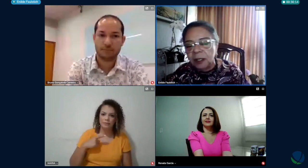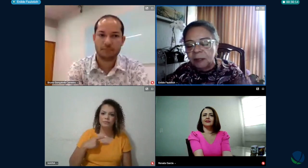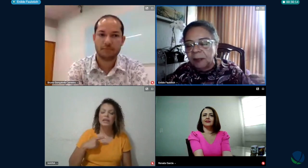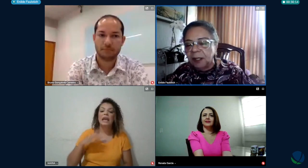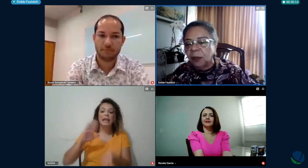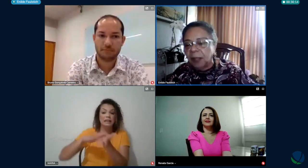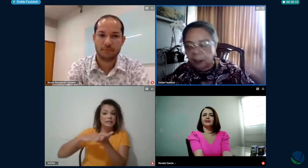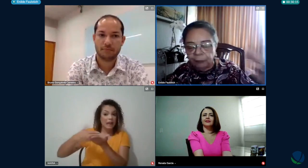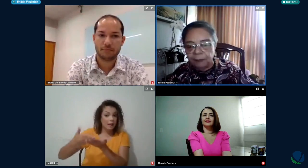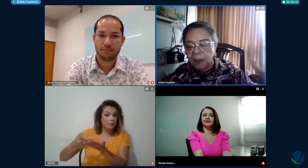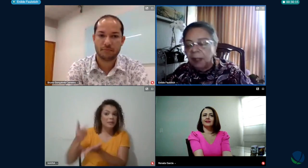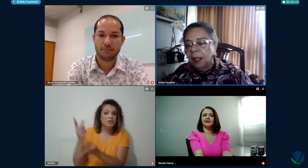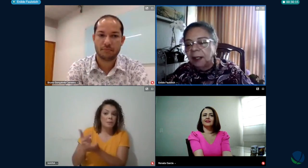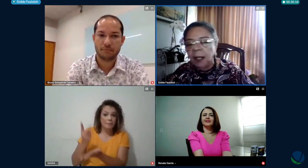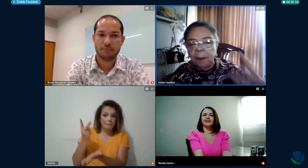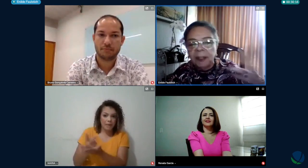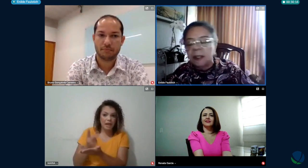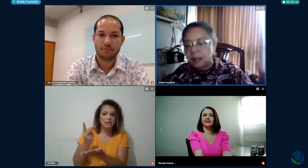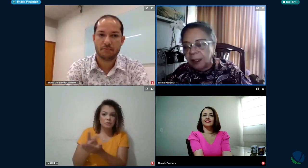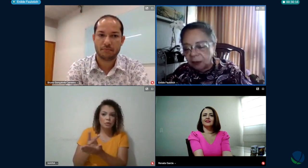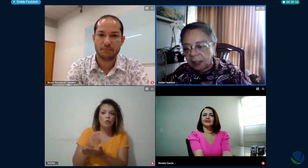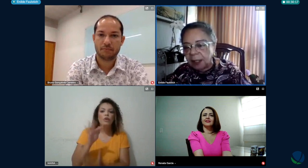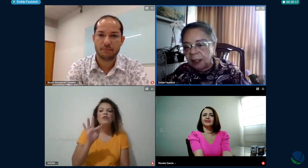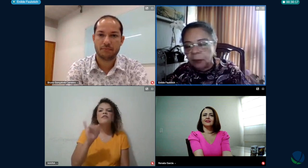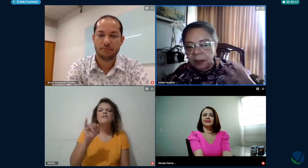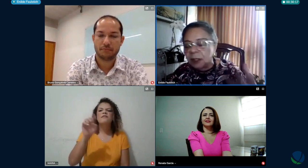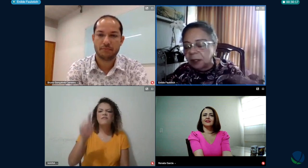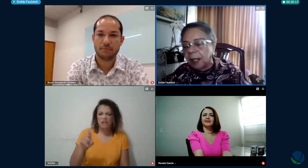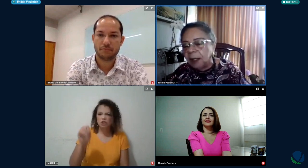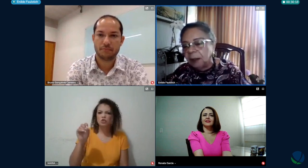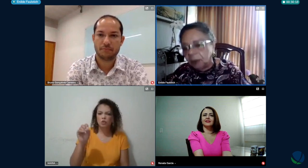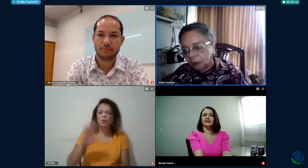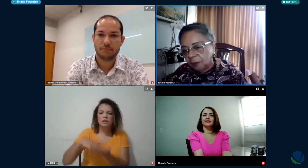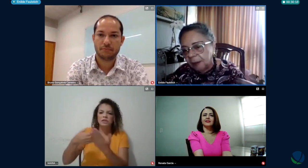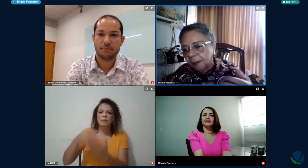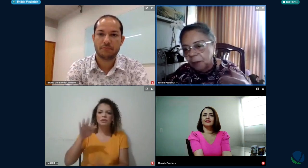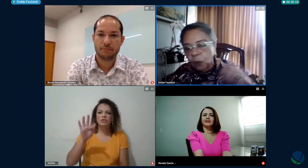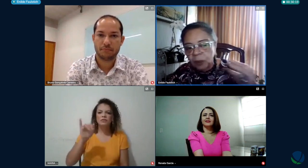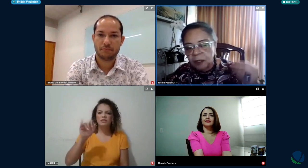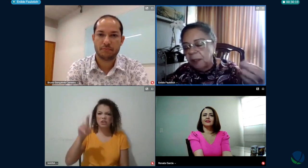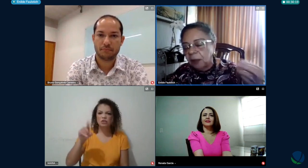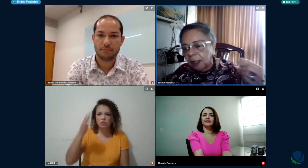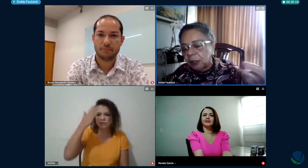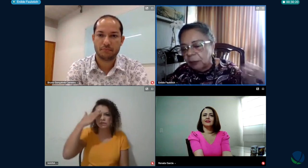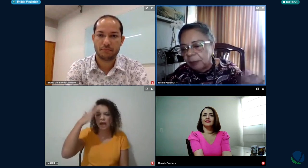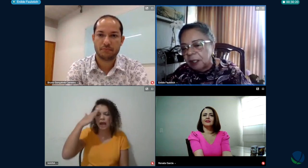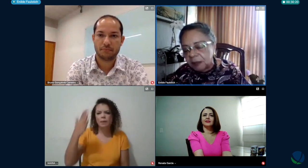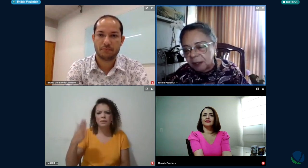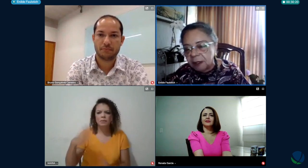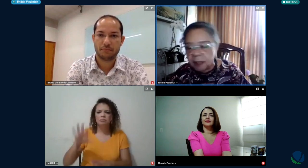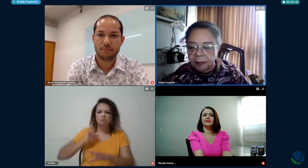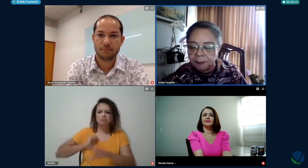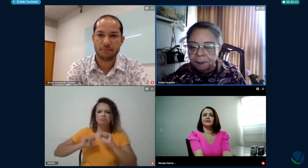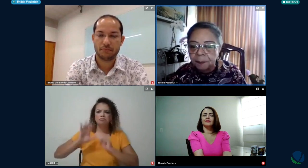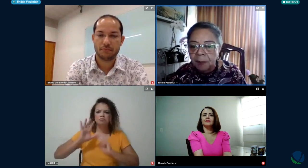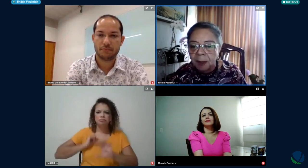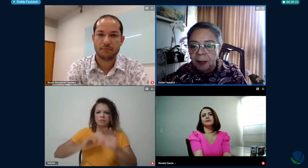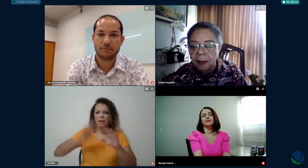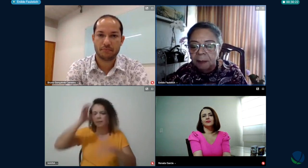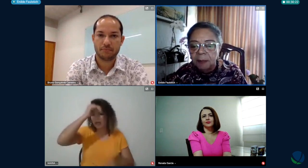aquele conhecimento, com aquele aprendizado da língua, e eles têm um conhecimento relativamente